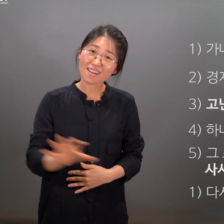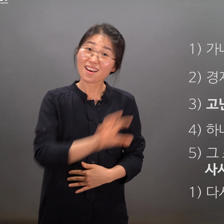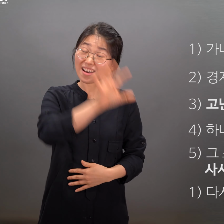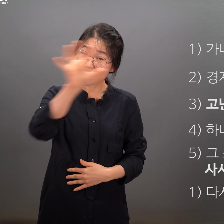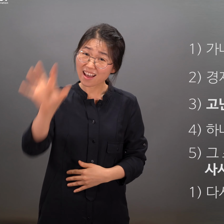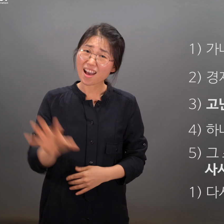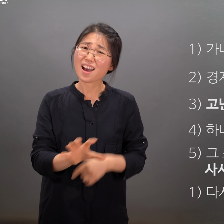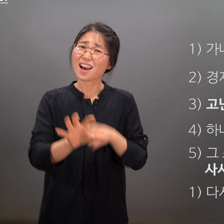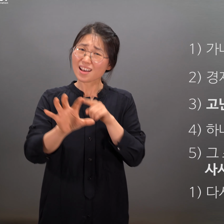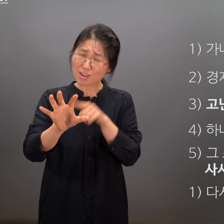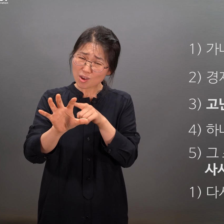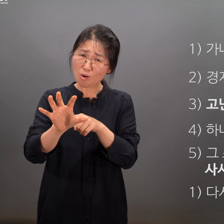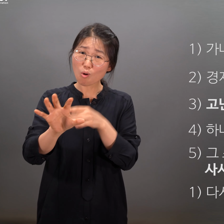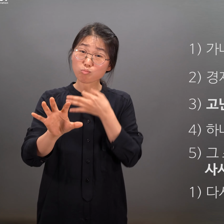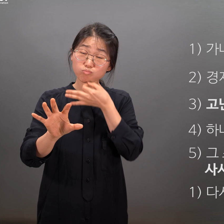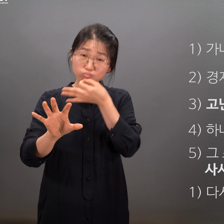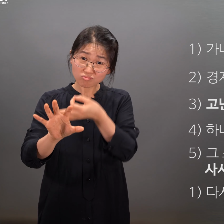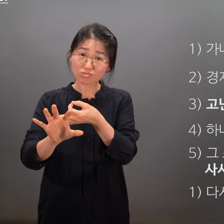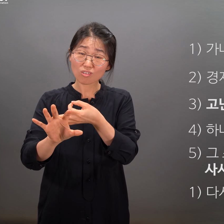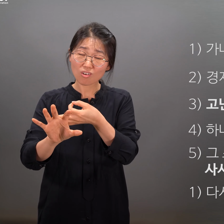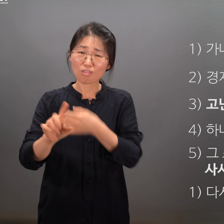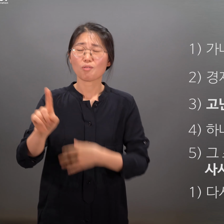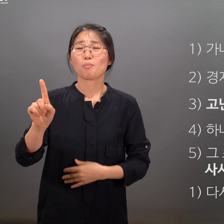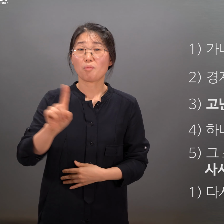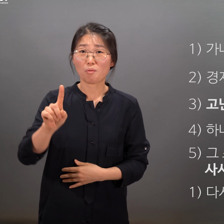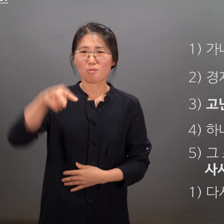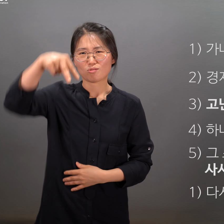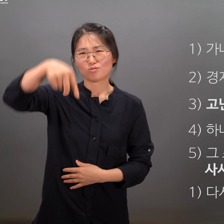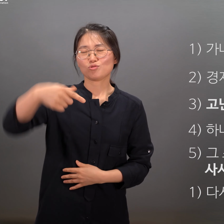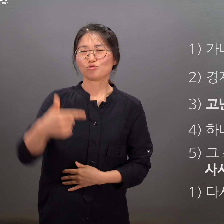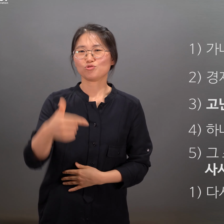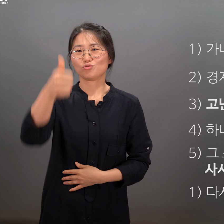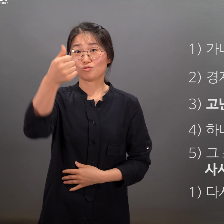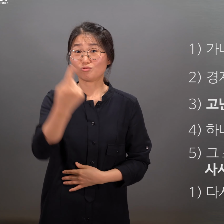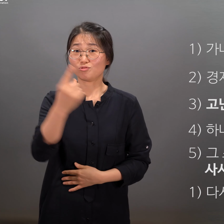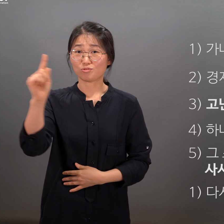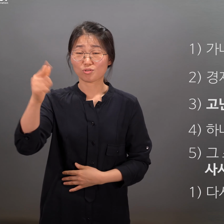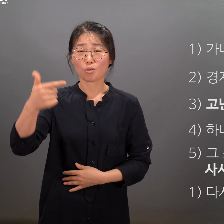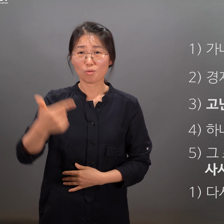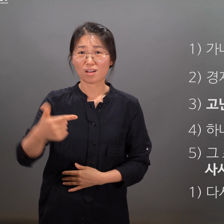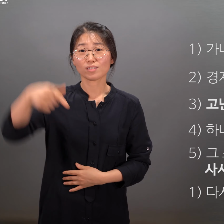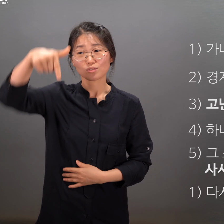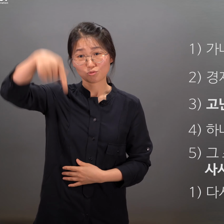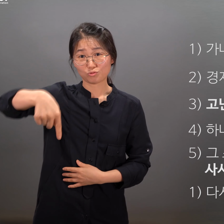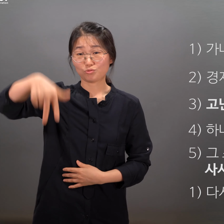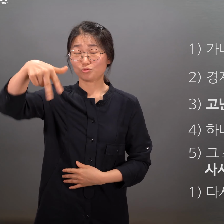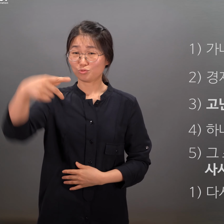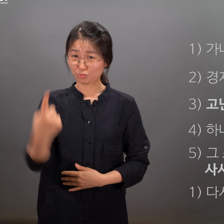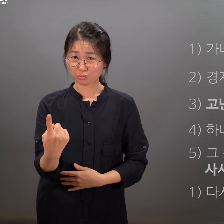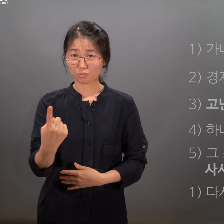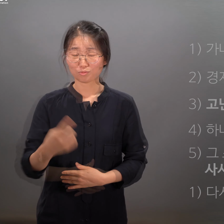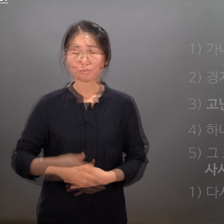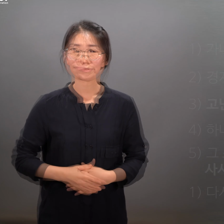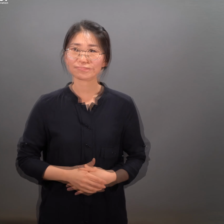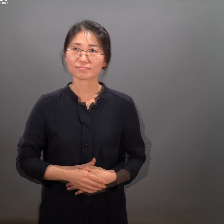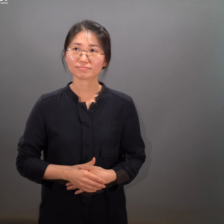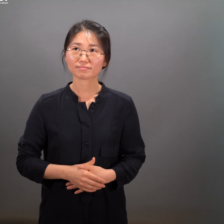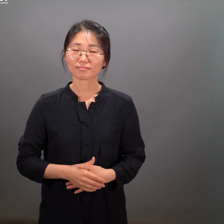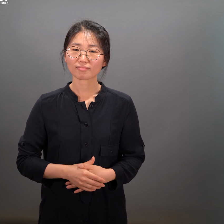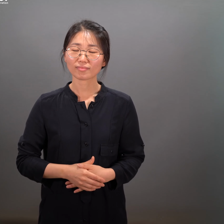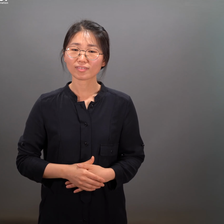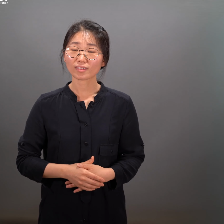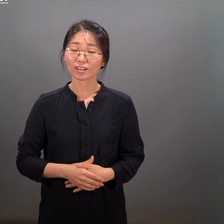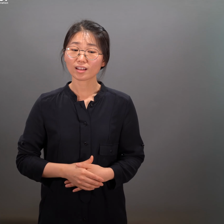제가 말했던 그 이야기들이 계속 무한 반복되는 거예요. 이런 것을 바로 순환 구조라고 부릅니다.